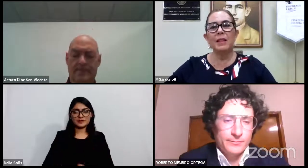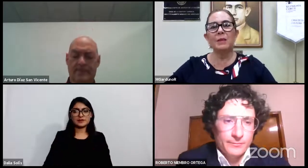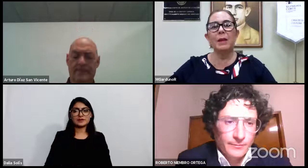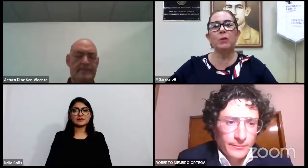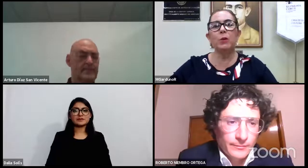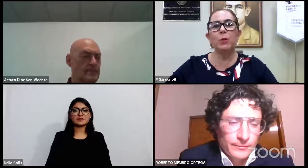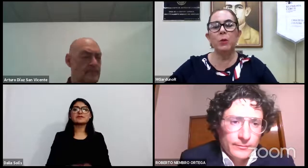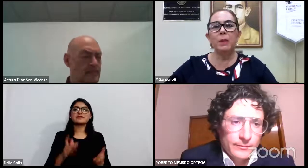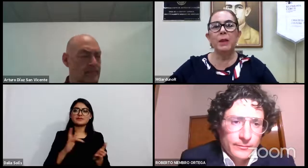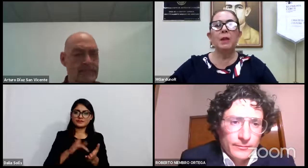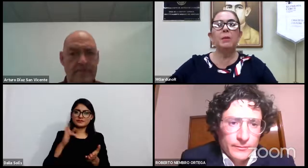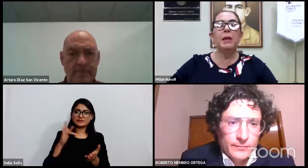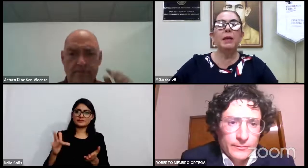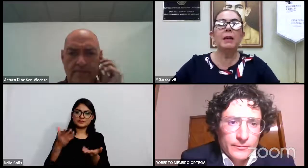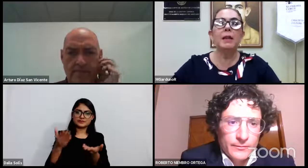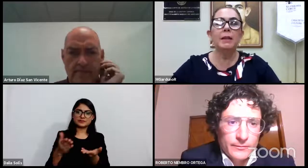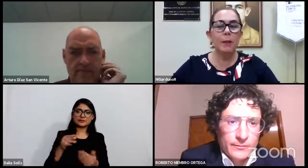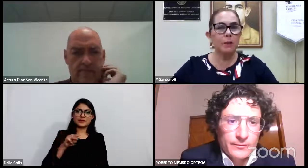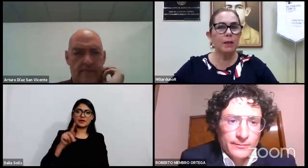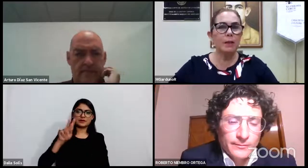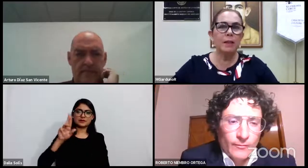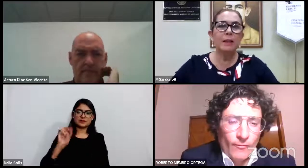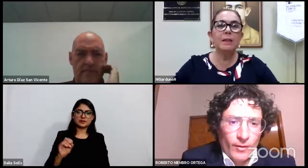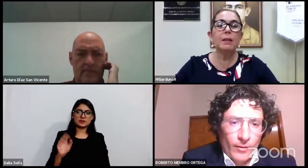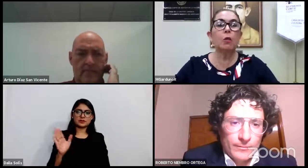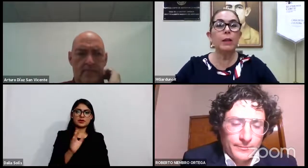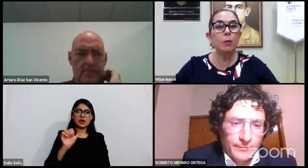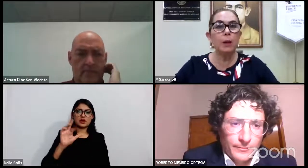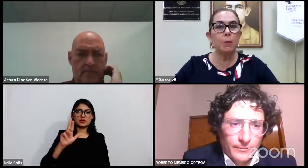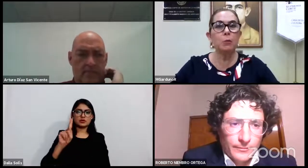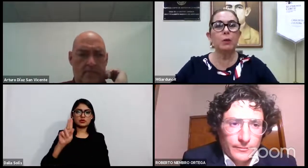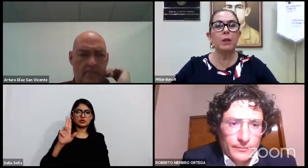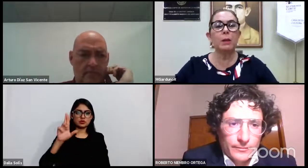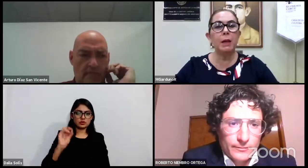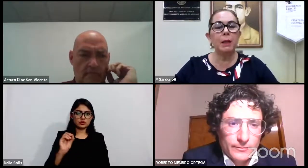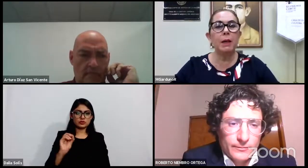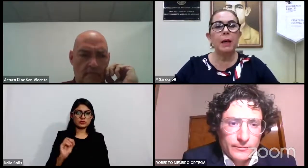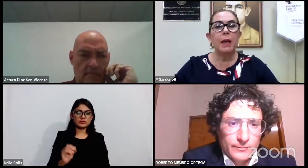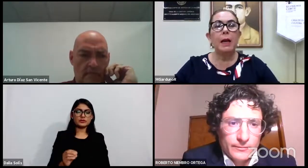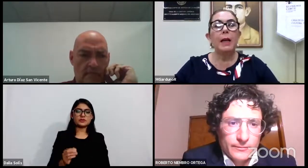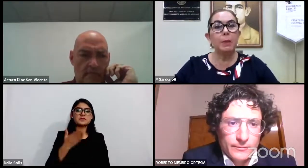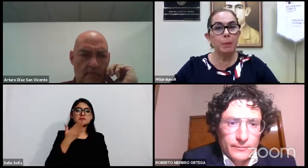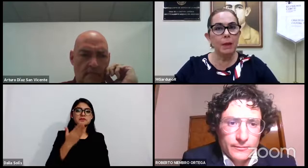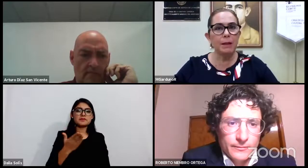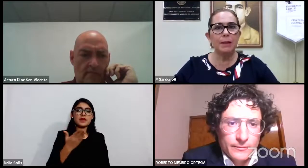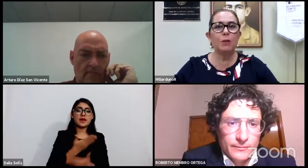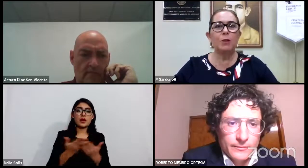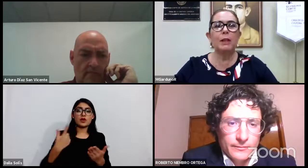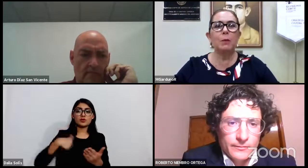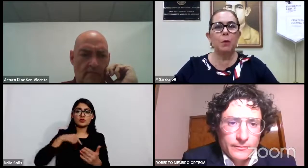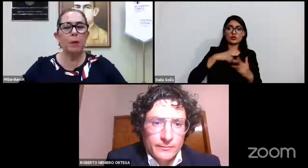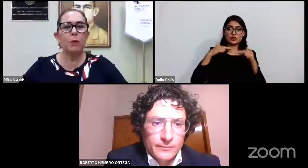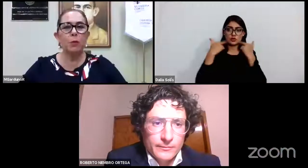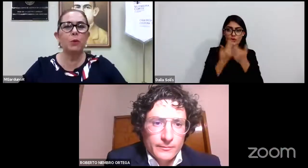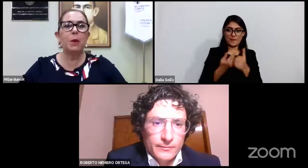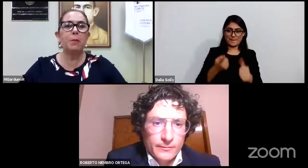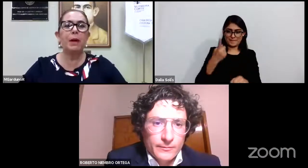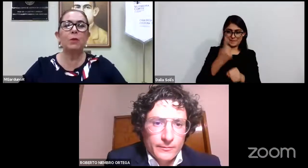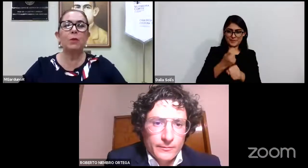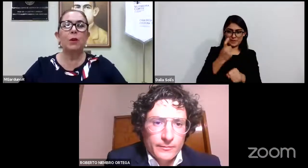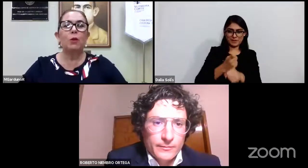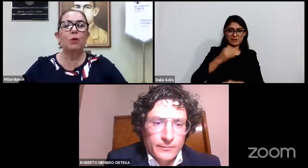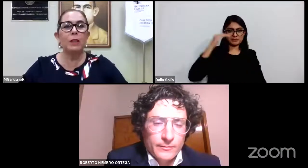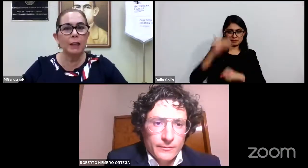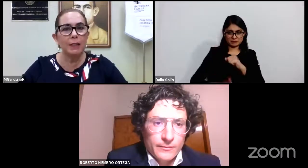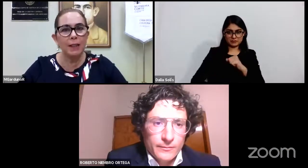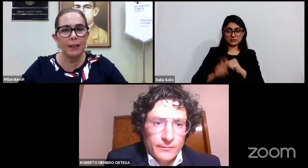Muchas gracias, maestro Arturo. Y bien, estimados asistentes, con esto damos por terminada la primera sesión del Diplomado Juicio de